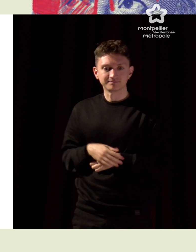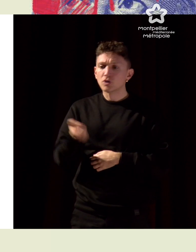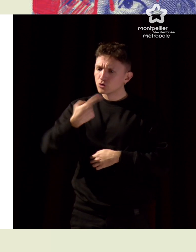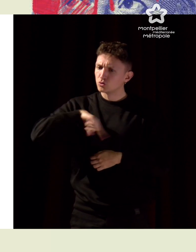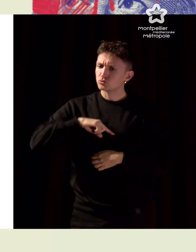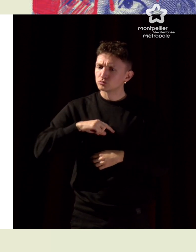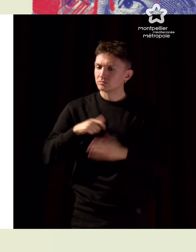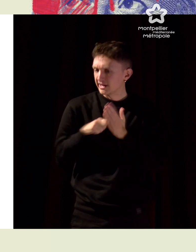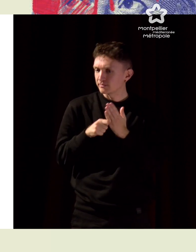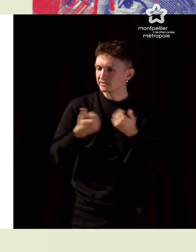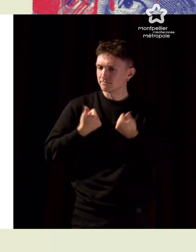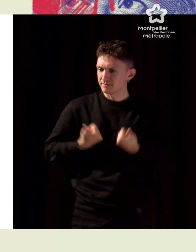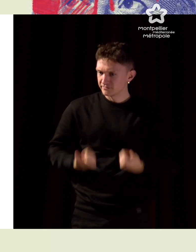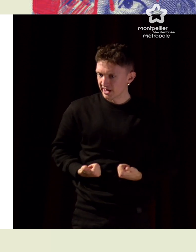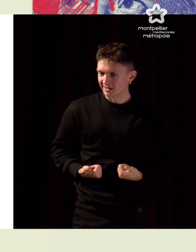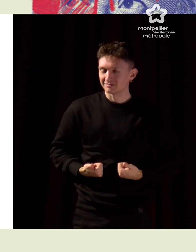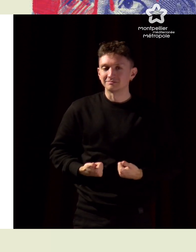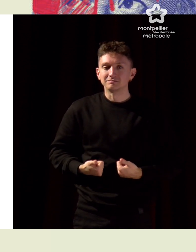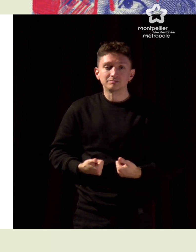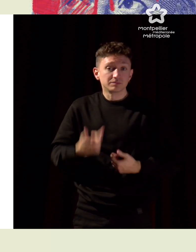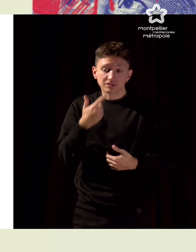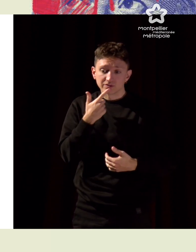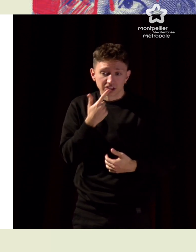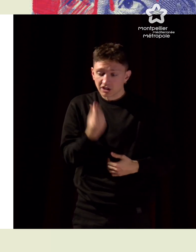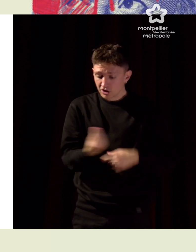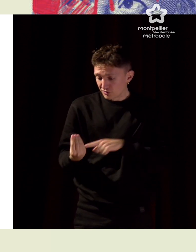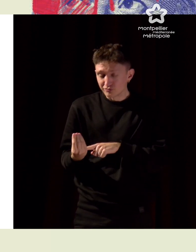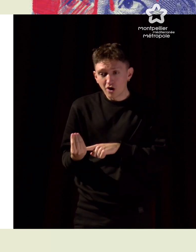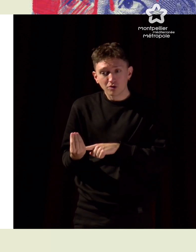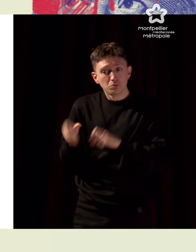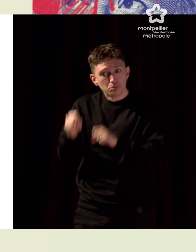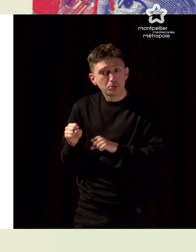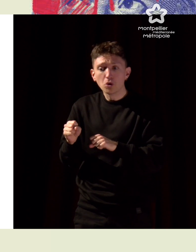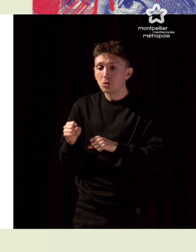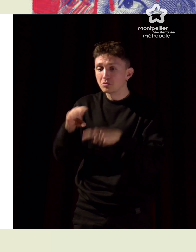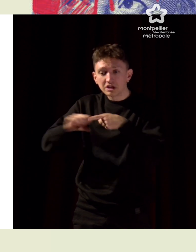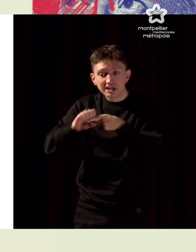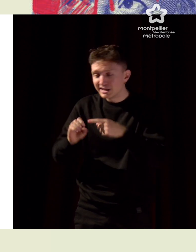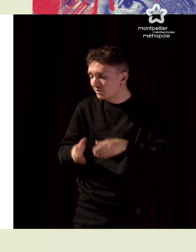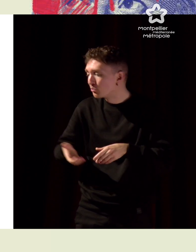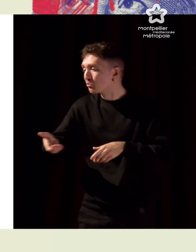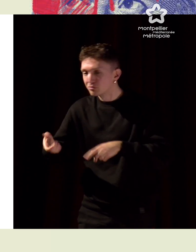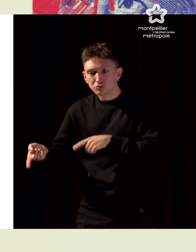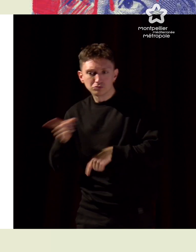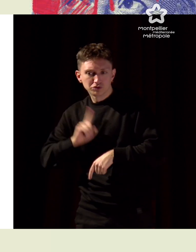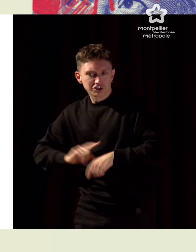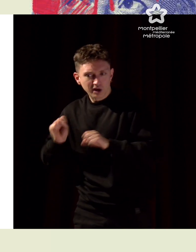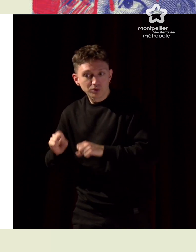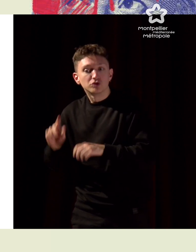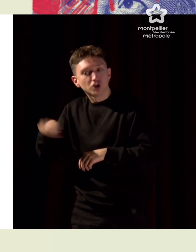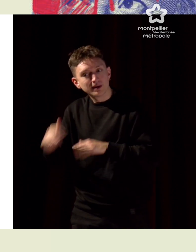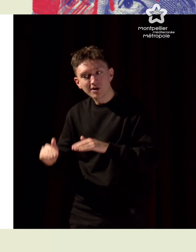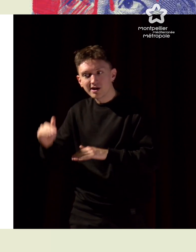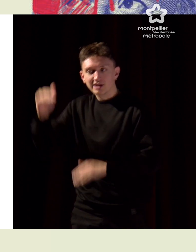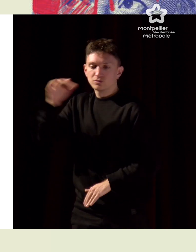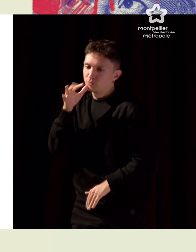lait, mais quand ils sont enfants, hein. Sevrés, ils digèrent plus le lait, hein. Le veau, il boit du lait, la vache, non, hein, ok ? Le chat,